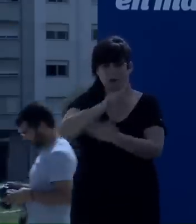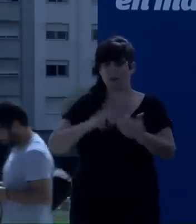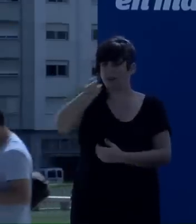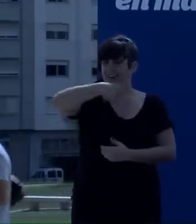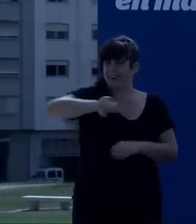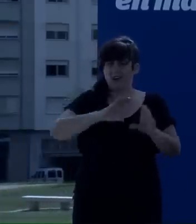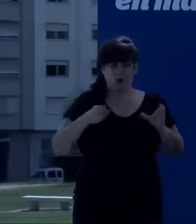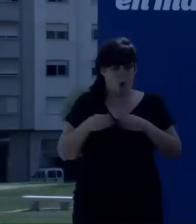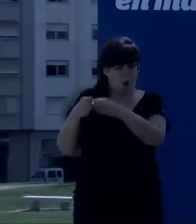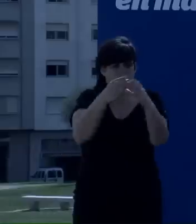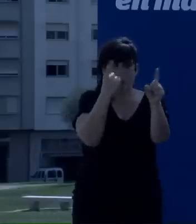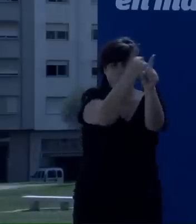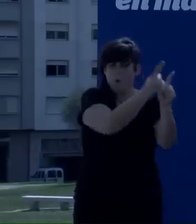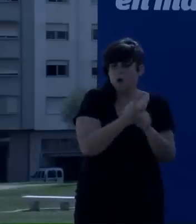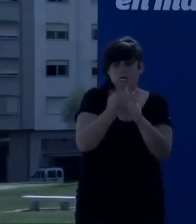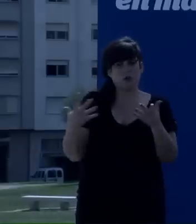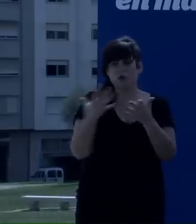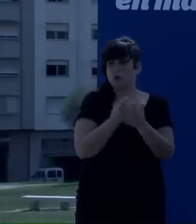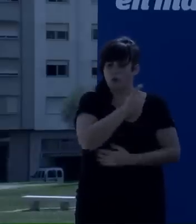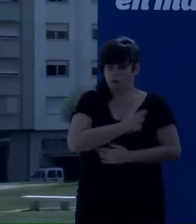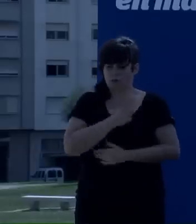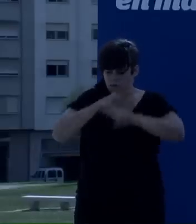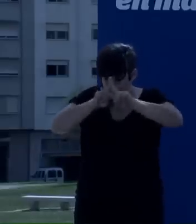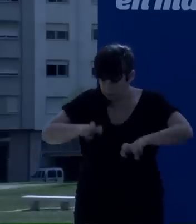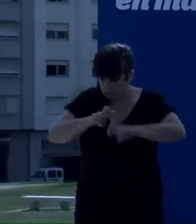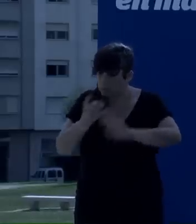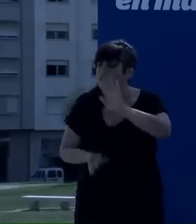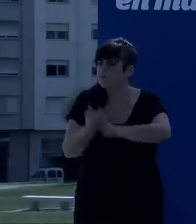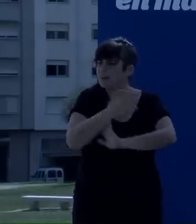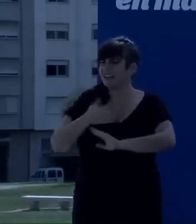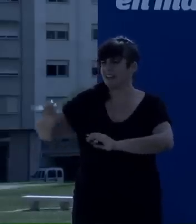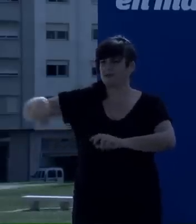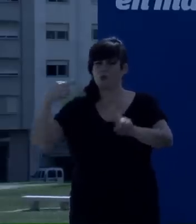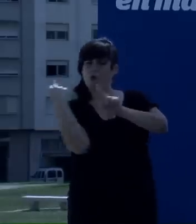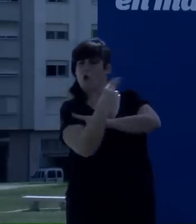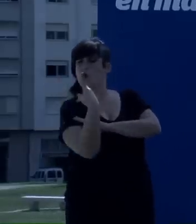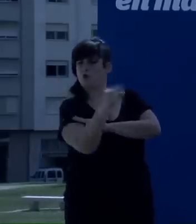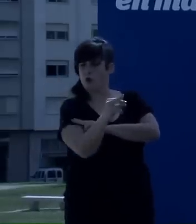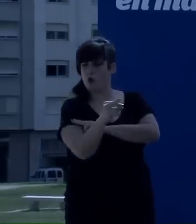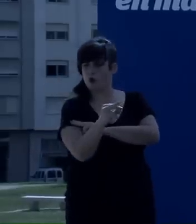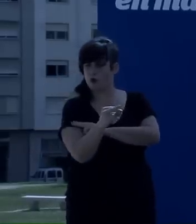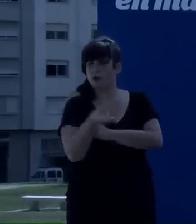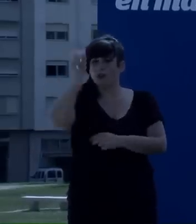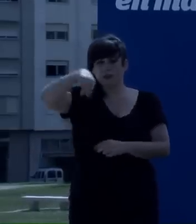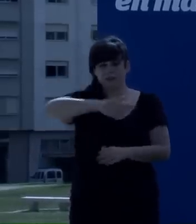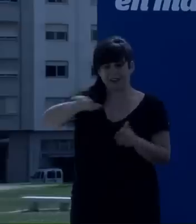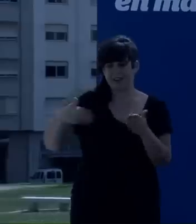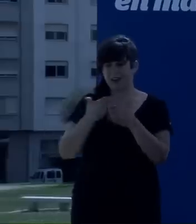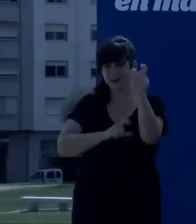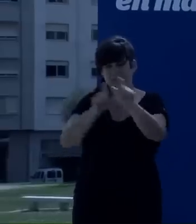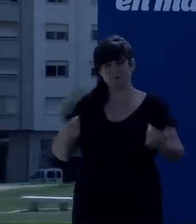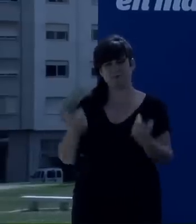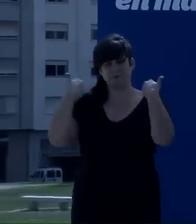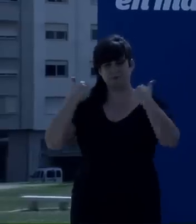toda a oposición de constituir unha comisión de investigación, que deixaron a investigación aos mesmos que eran responsables políticos da catástrofe,